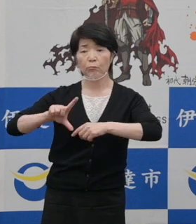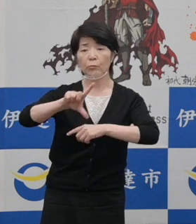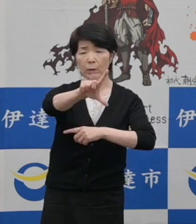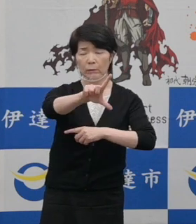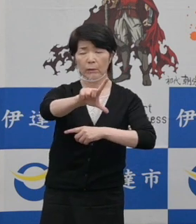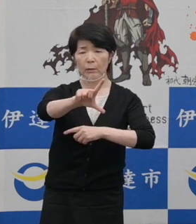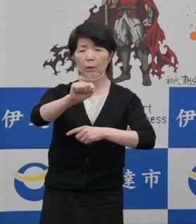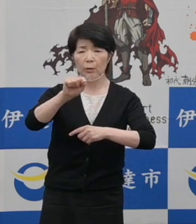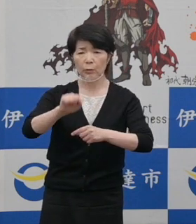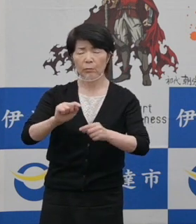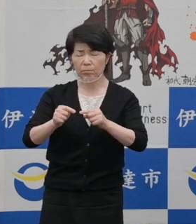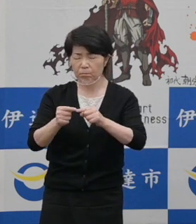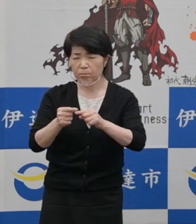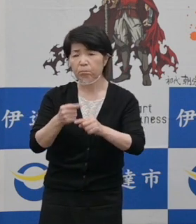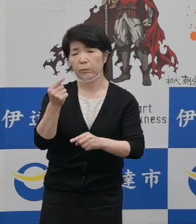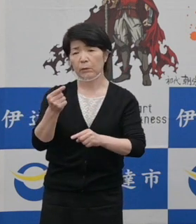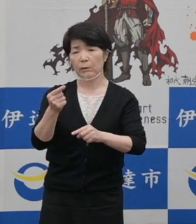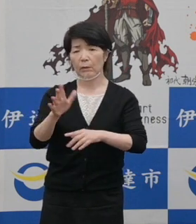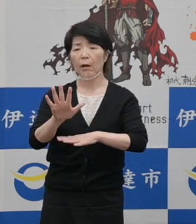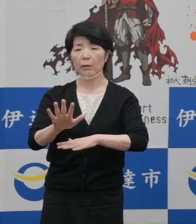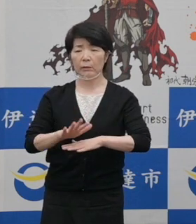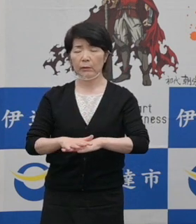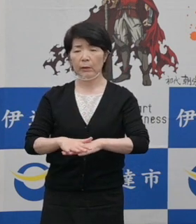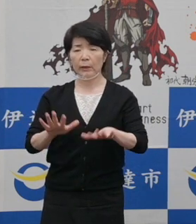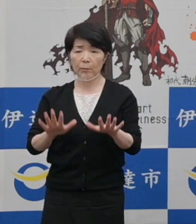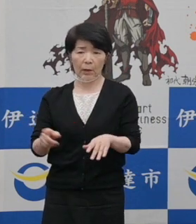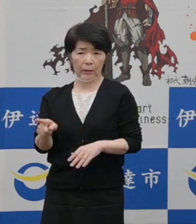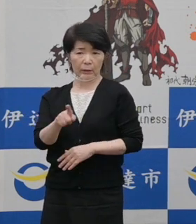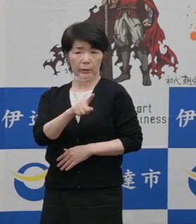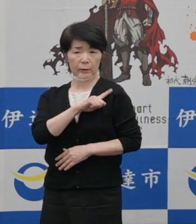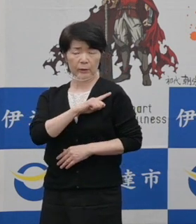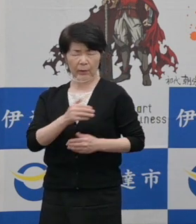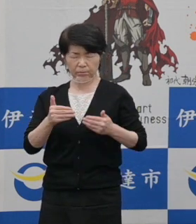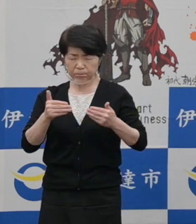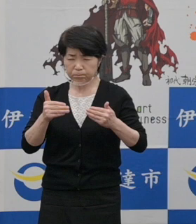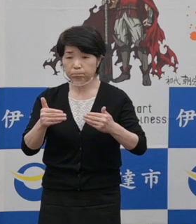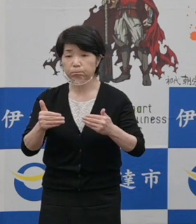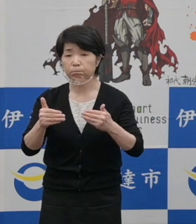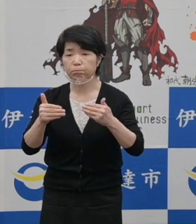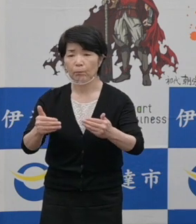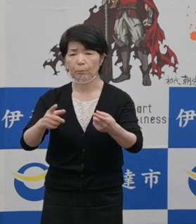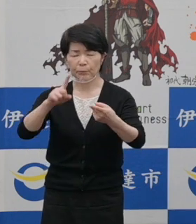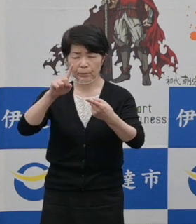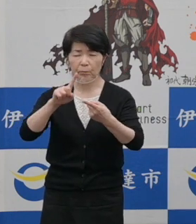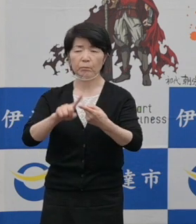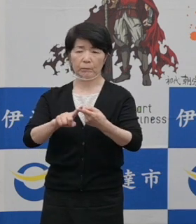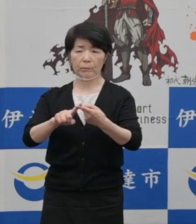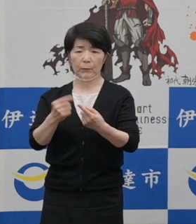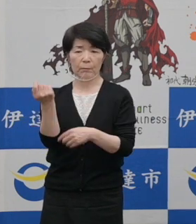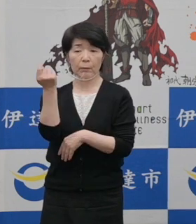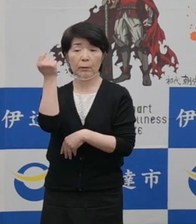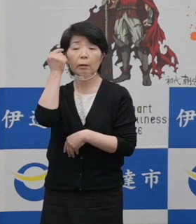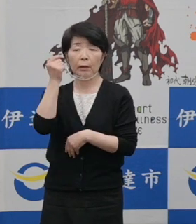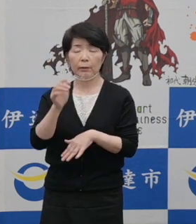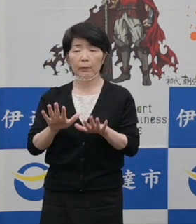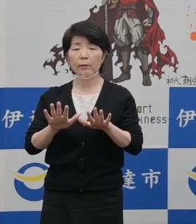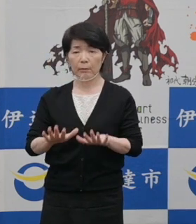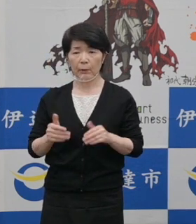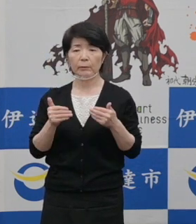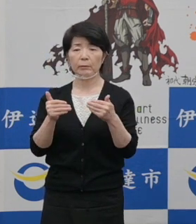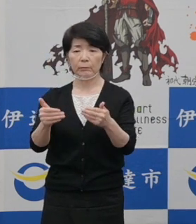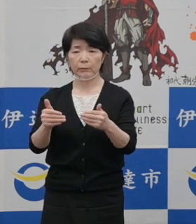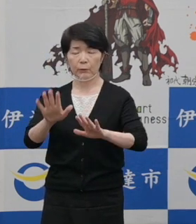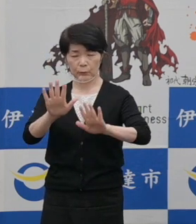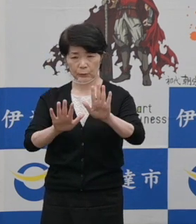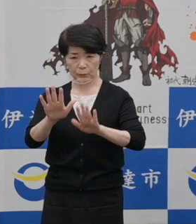から今が一番 その進める時かなというふうに考えて始めているというところです。 あり